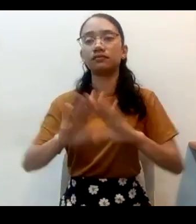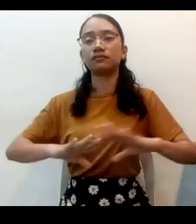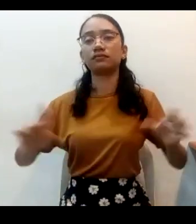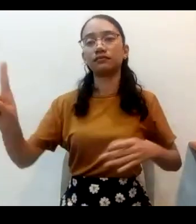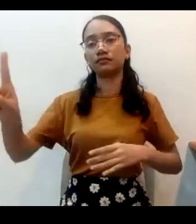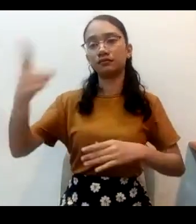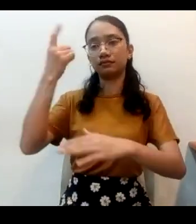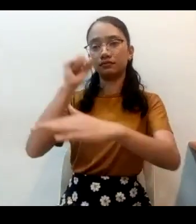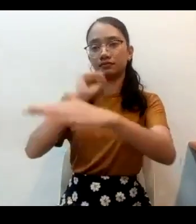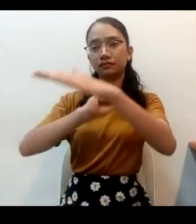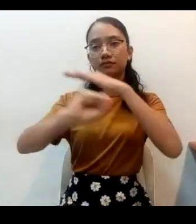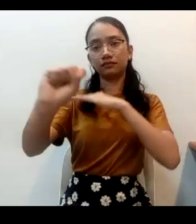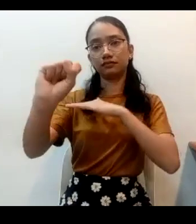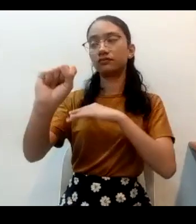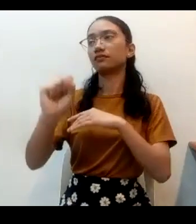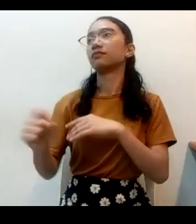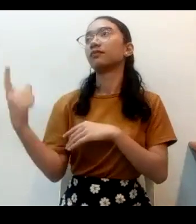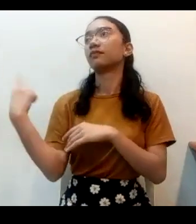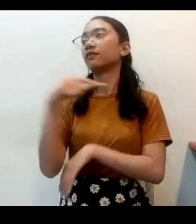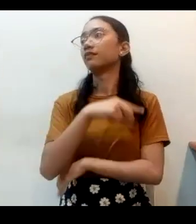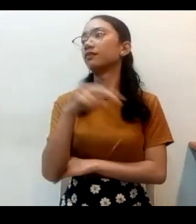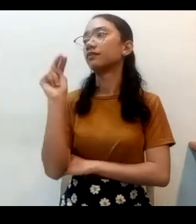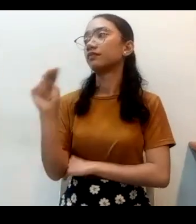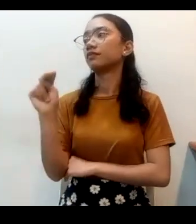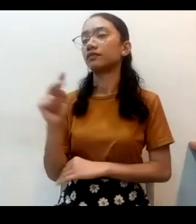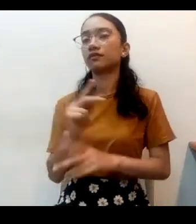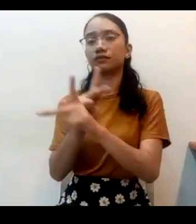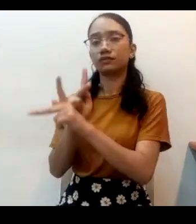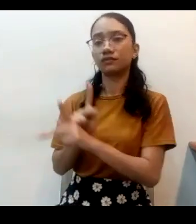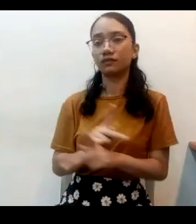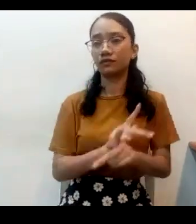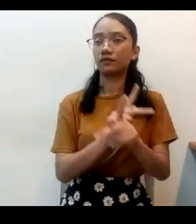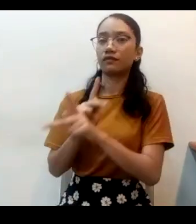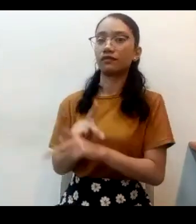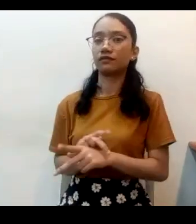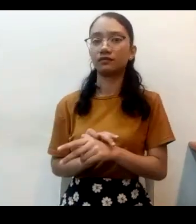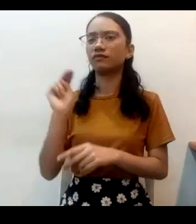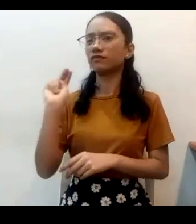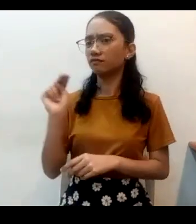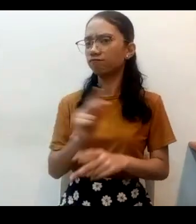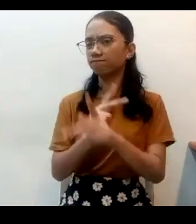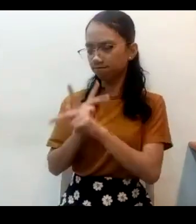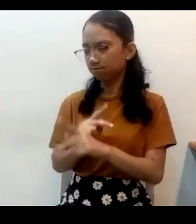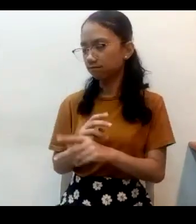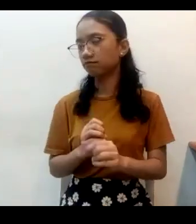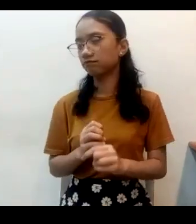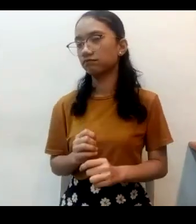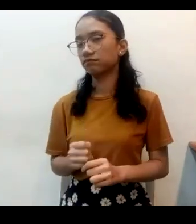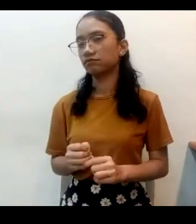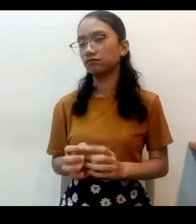po natin sa unang Samuel. We should be careful about this. Kaya dapat po tayong ingat sa bagay na